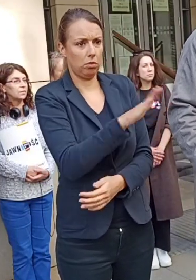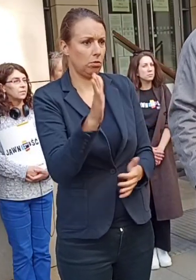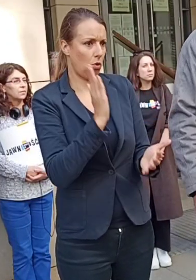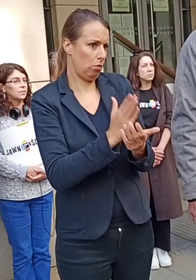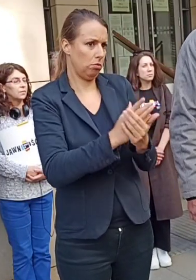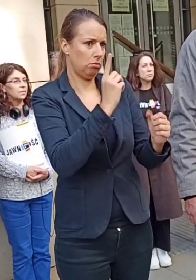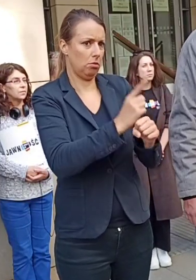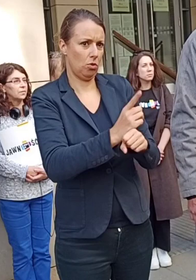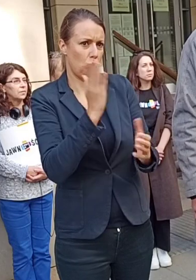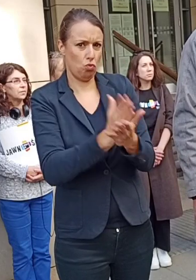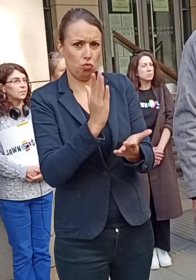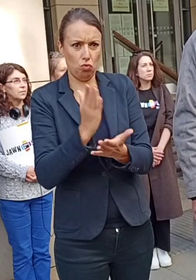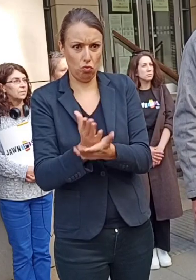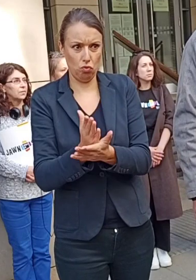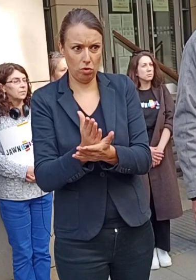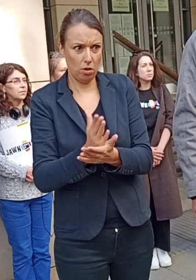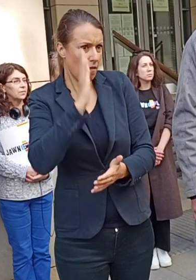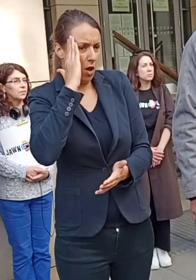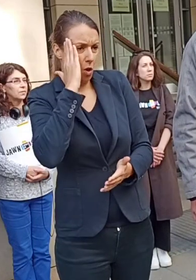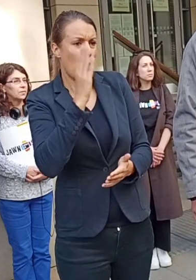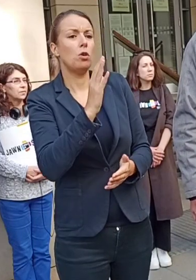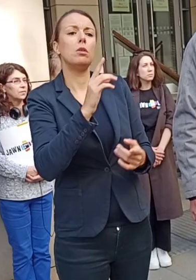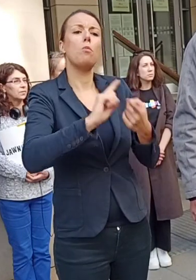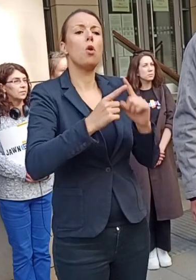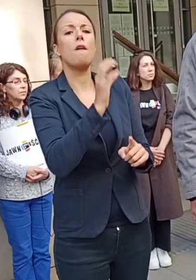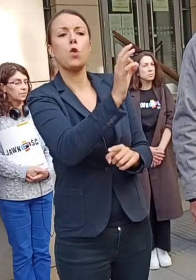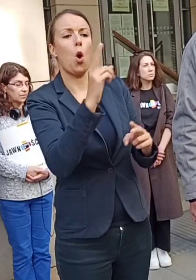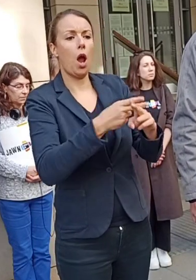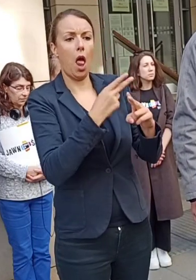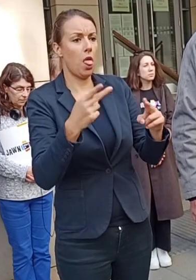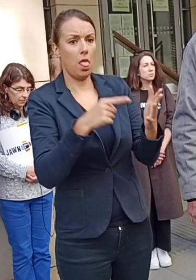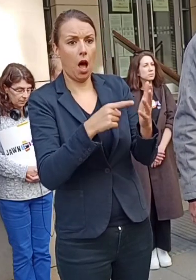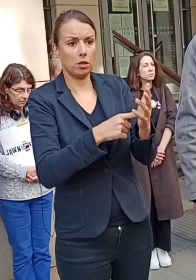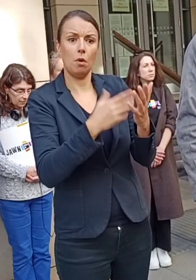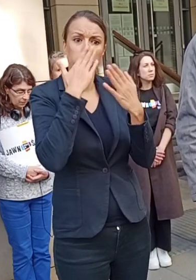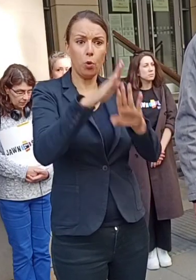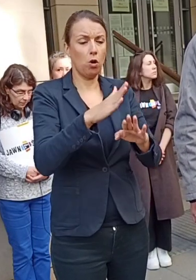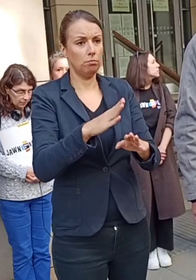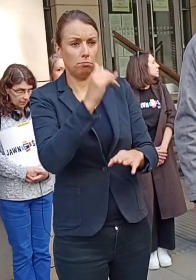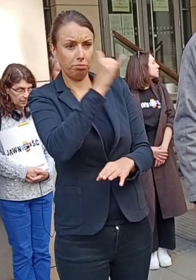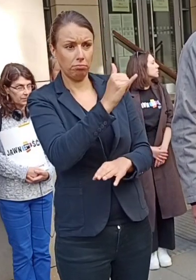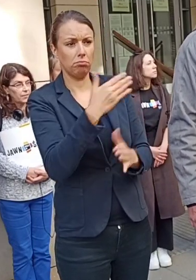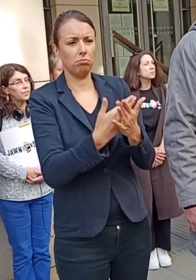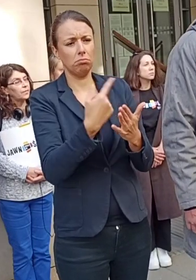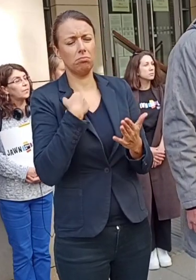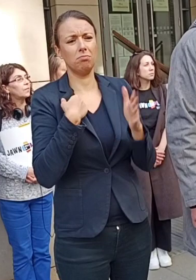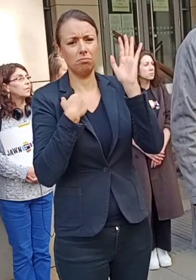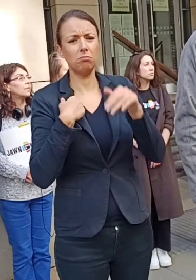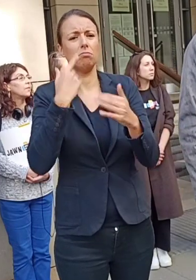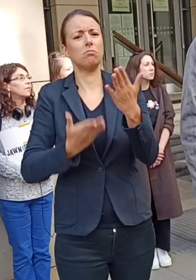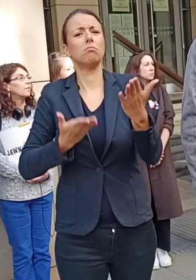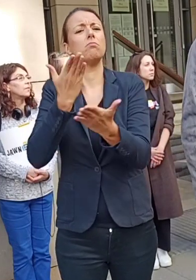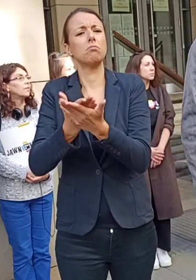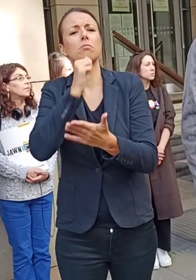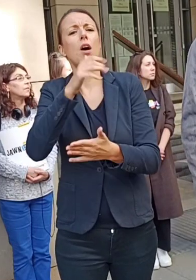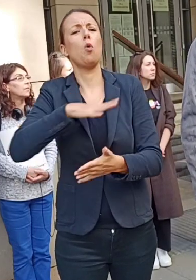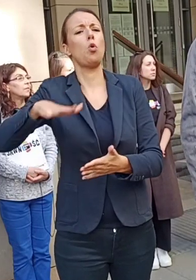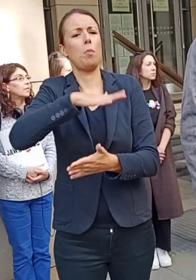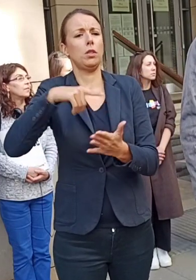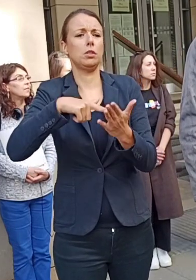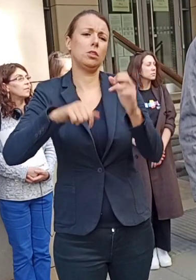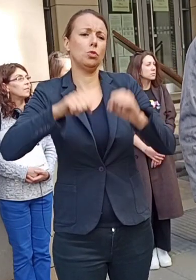dostępu do kalendarzy polityków w Polsce nie ma. Więc to był też dla nas taki impuls, żeby pójść do Europejskiego Trybunału Praw Człowieka. Jeżeli korzystając z tej obecności, my mamy